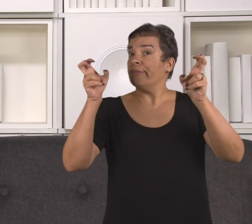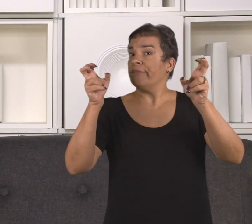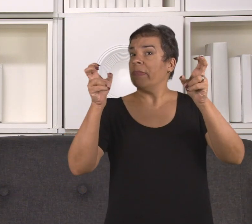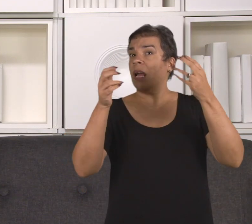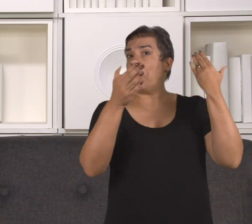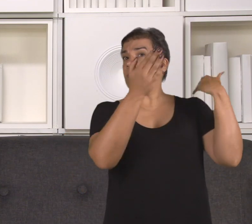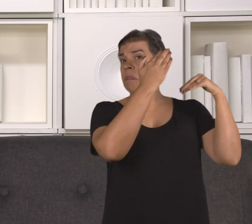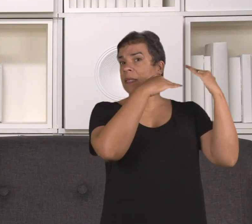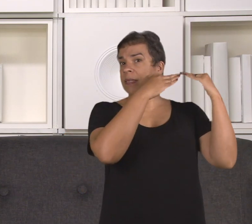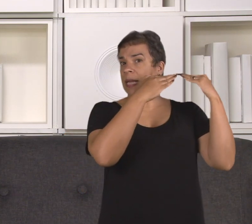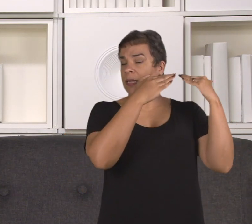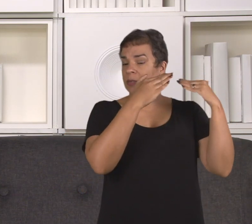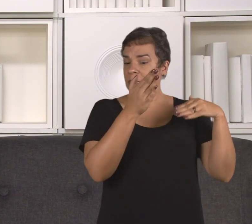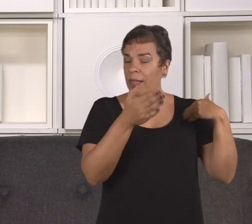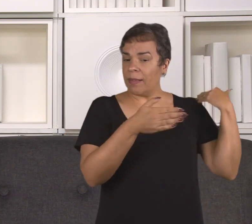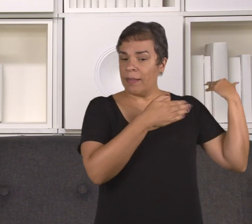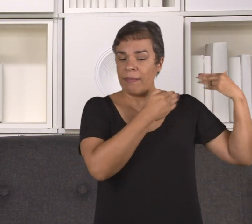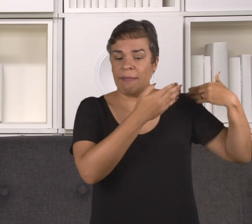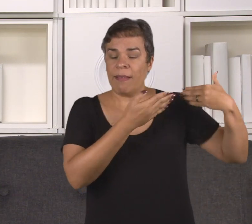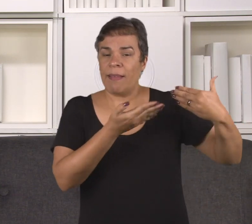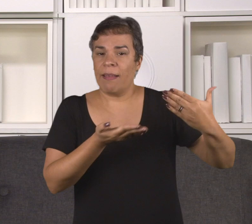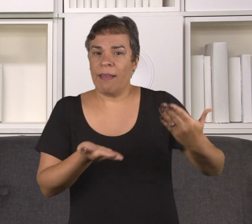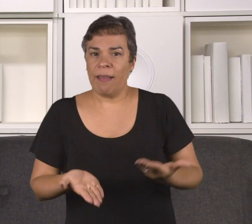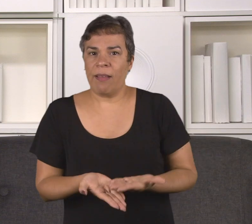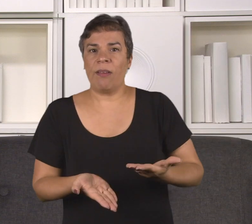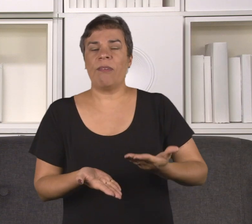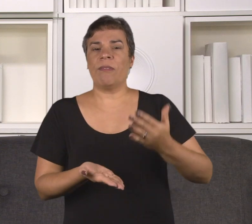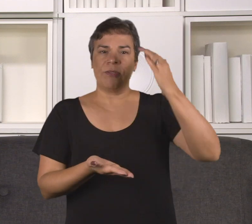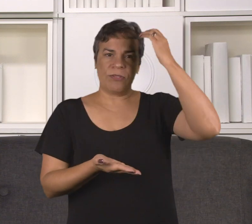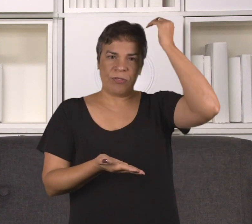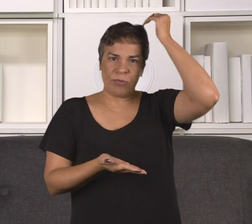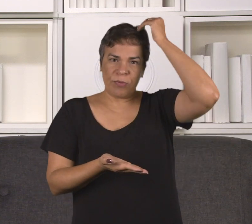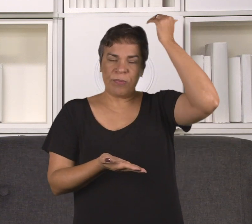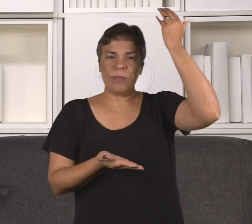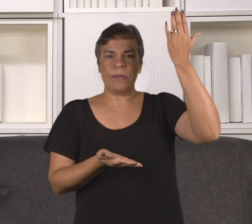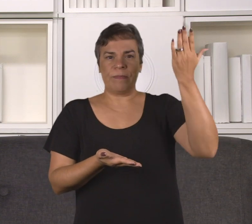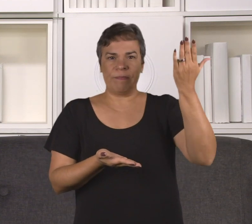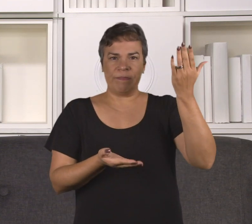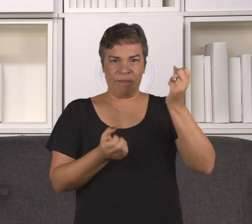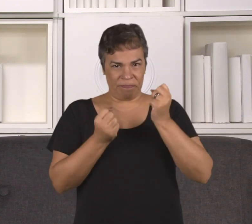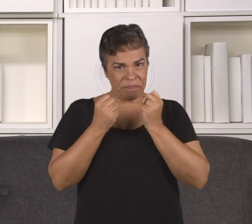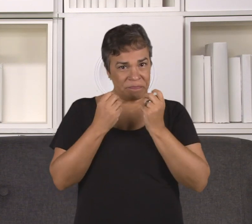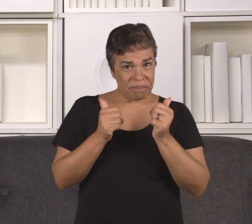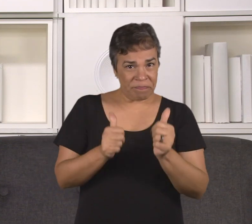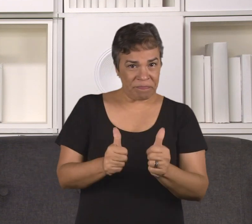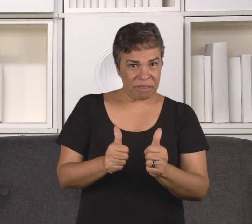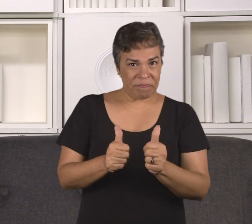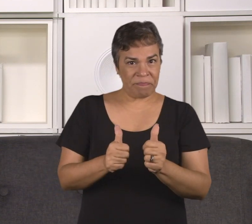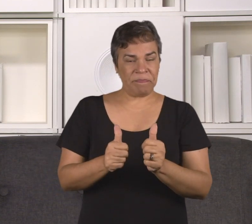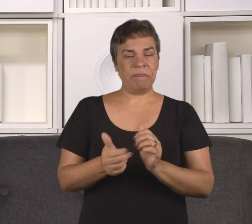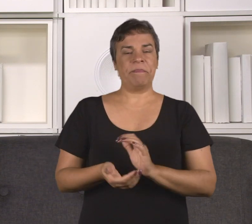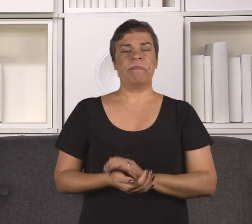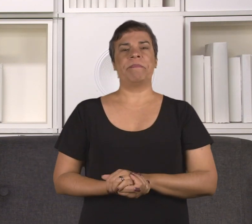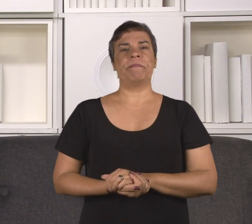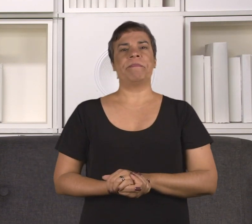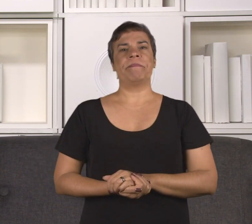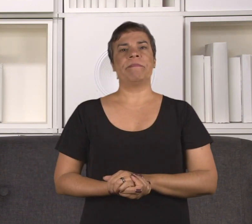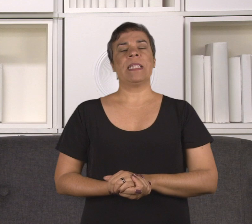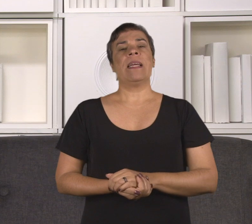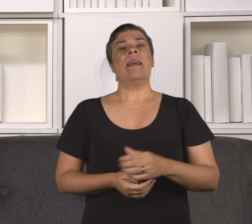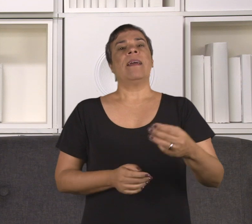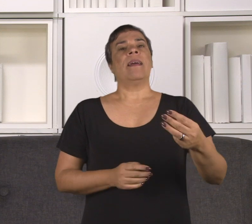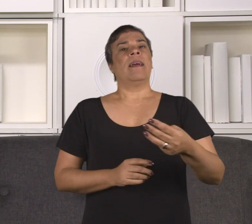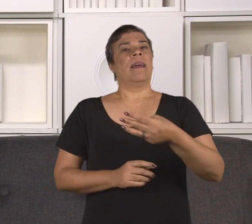seu passado, ou essa culpa que você carrega, ou esse medo que você carrega de Deus, tá bom? A